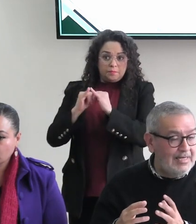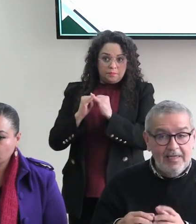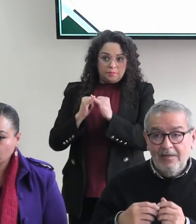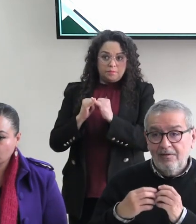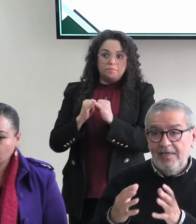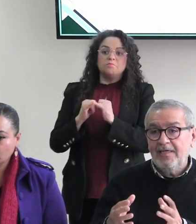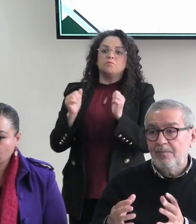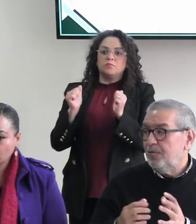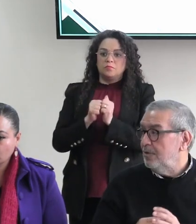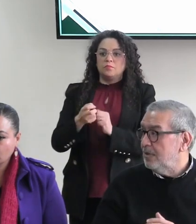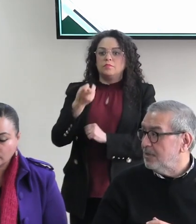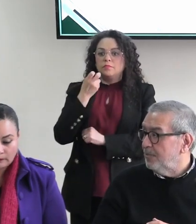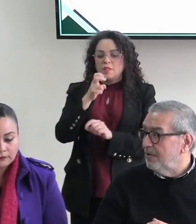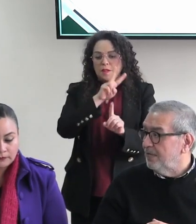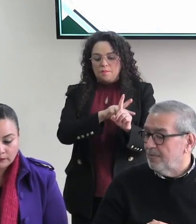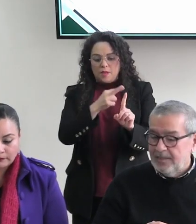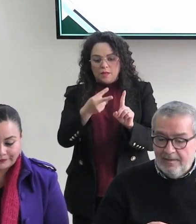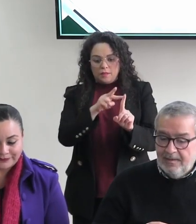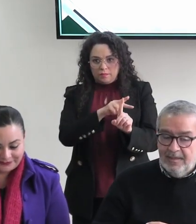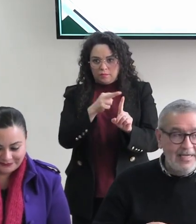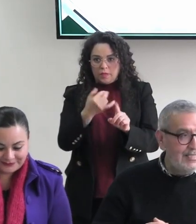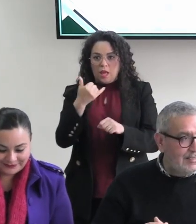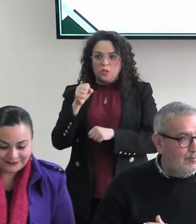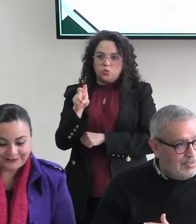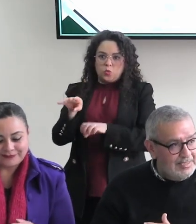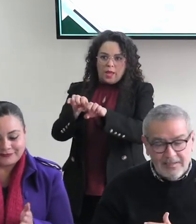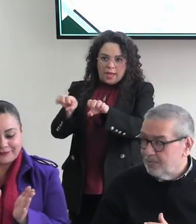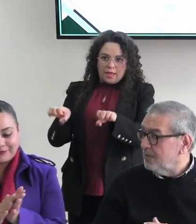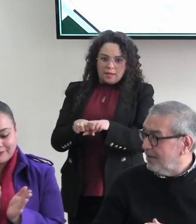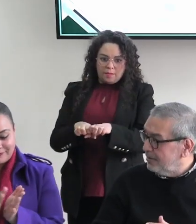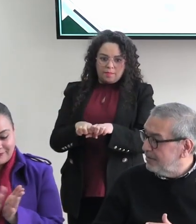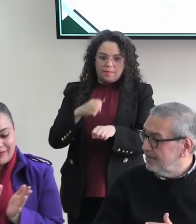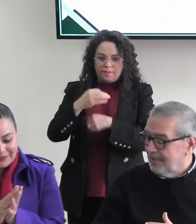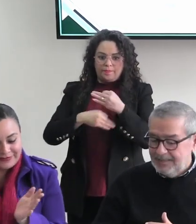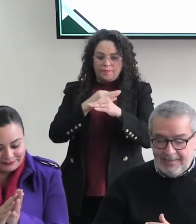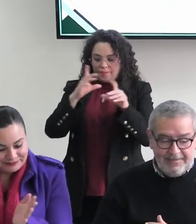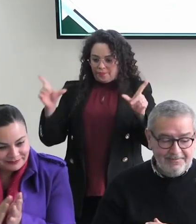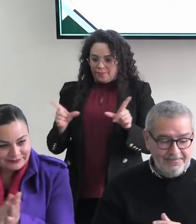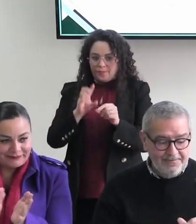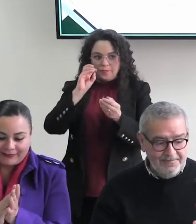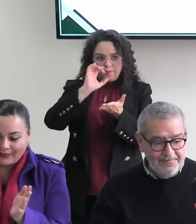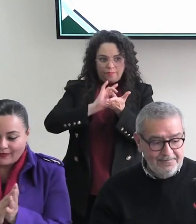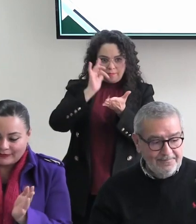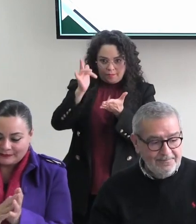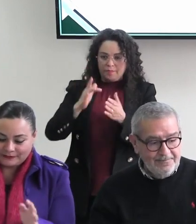con ella y con el equipo que se pueda formar. Gracias, diputadas y diputados. Gracias.